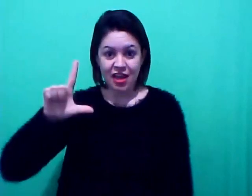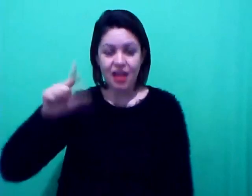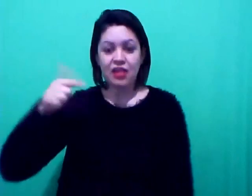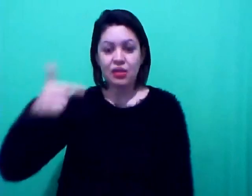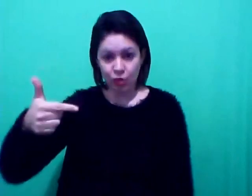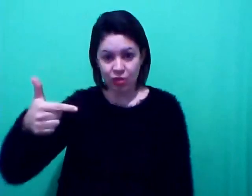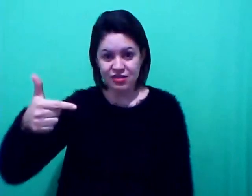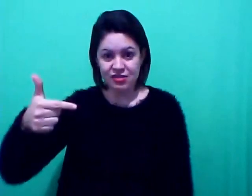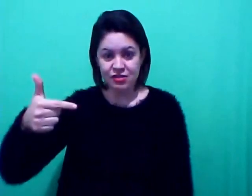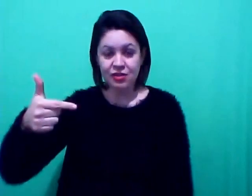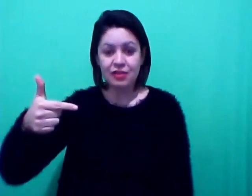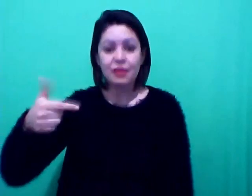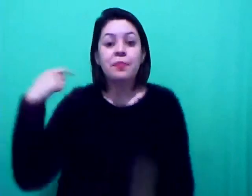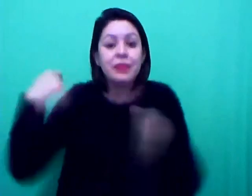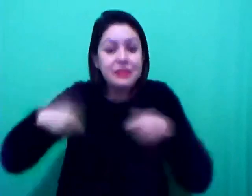a L2.